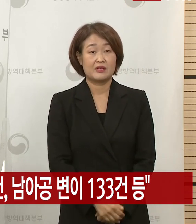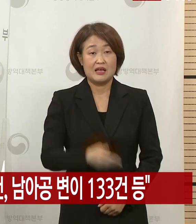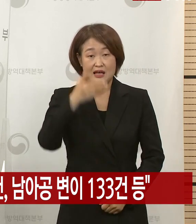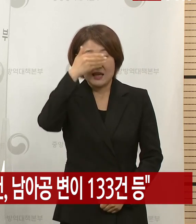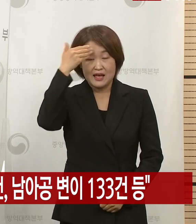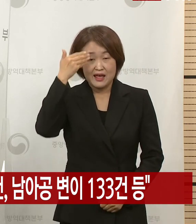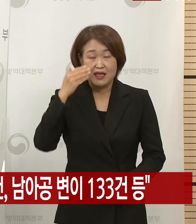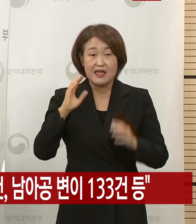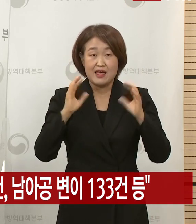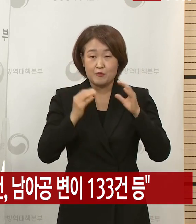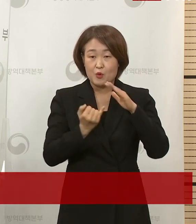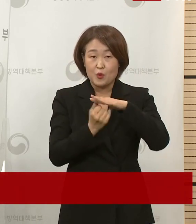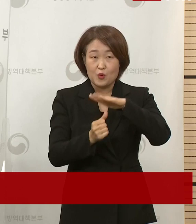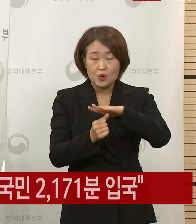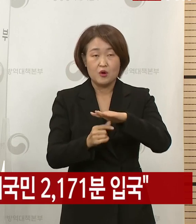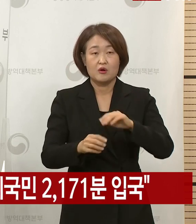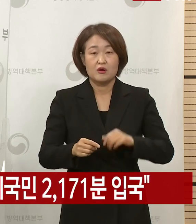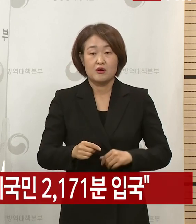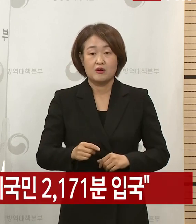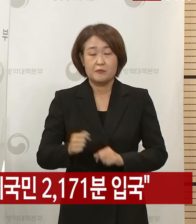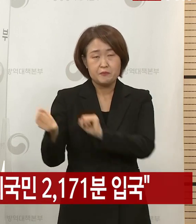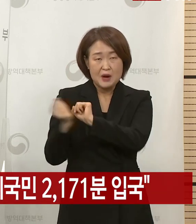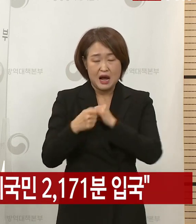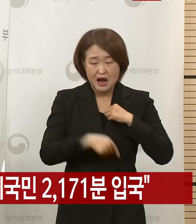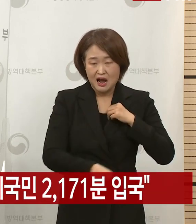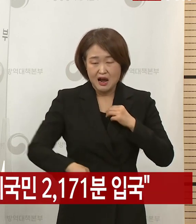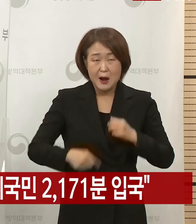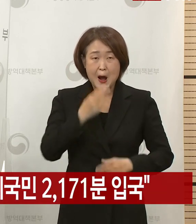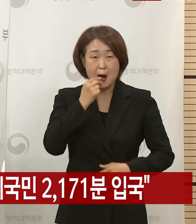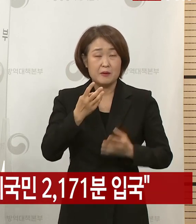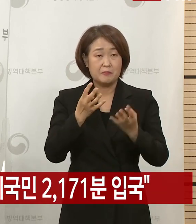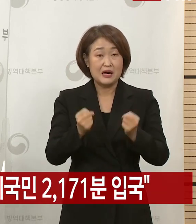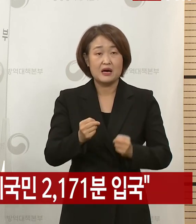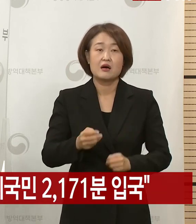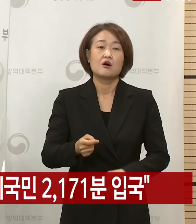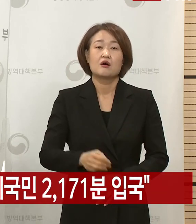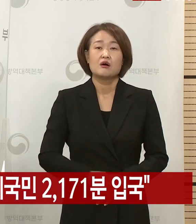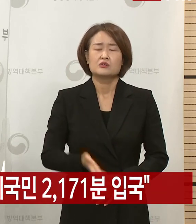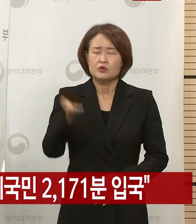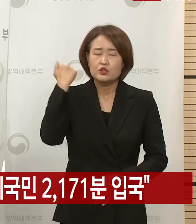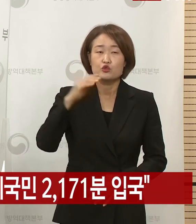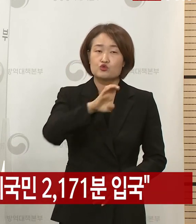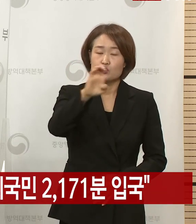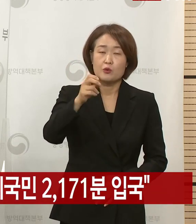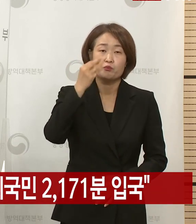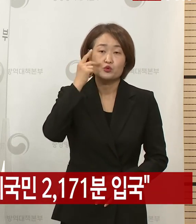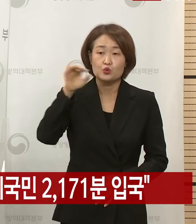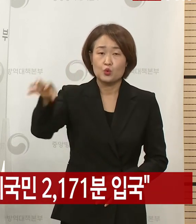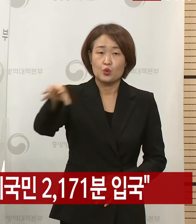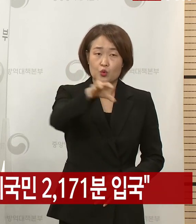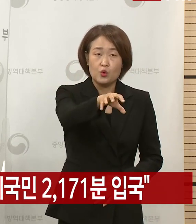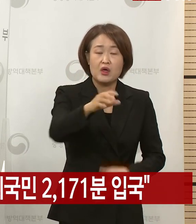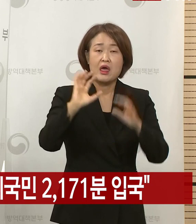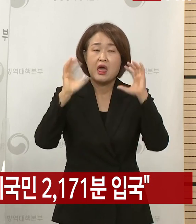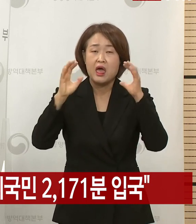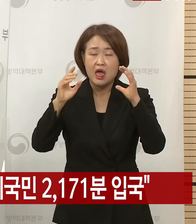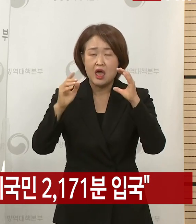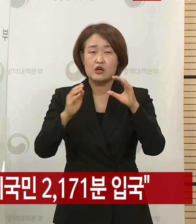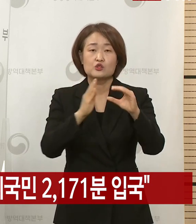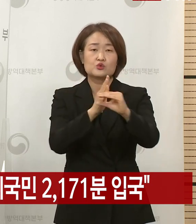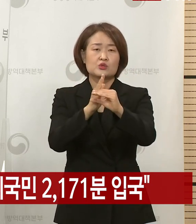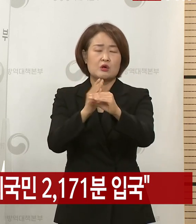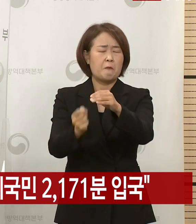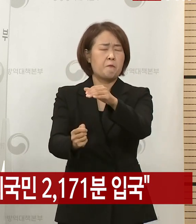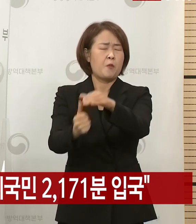소아청소년 다기관 염증 증후군은 2020년 4월 이후 유럽 그리고 미국에서 소아청소년을 중심으로 보고된